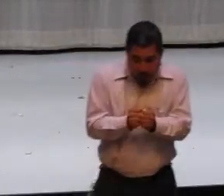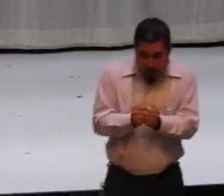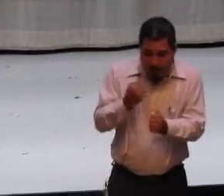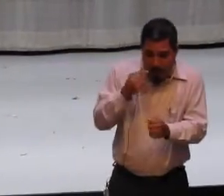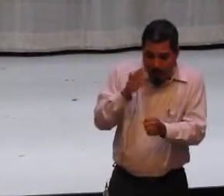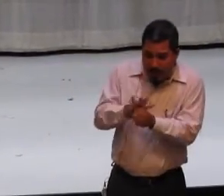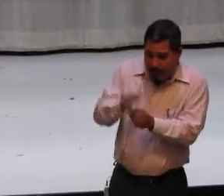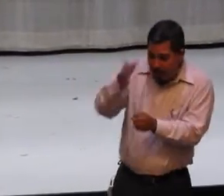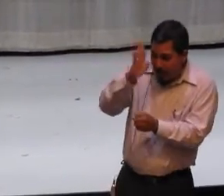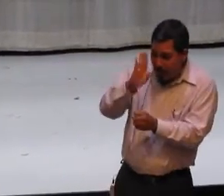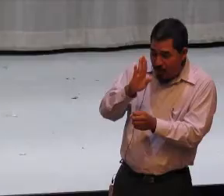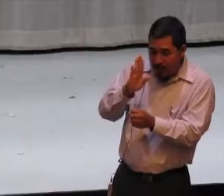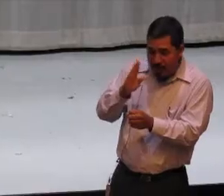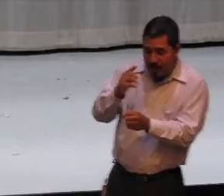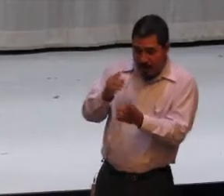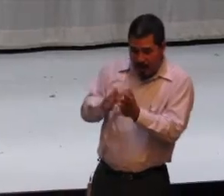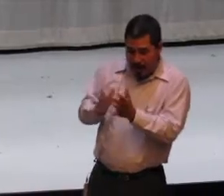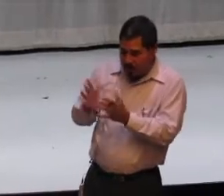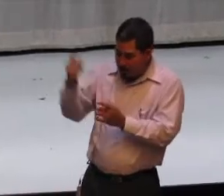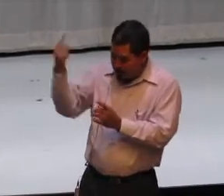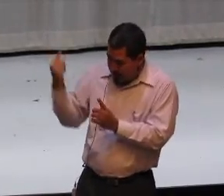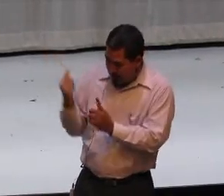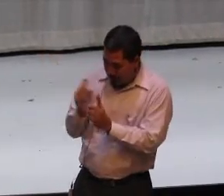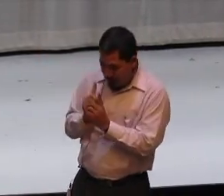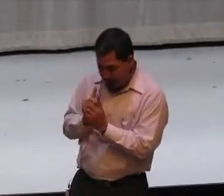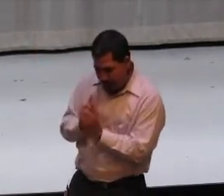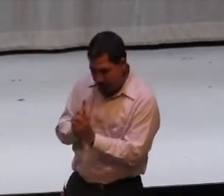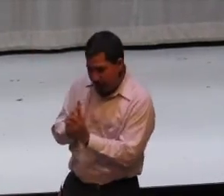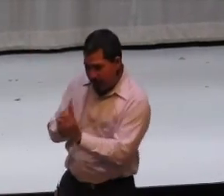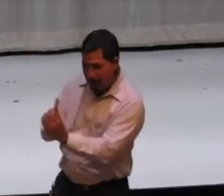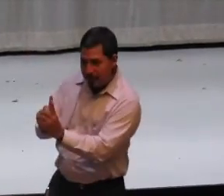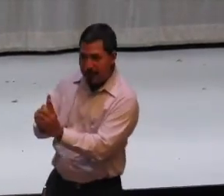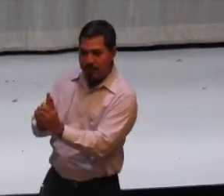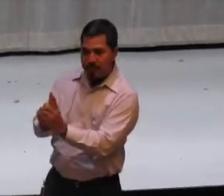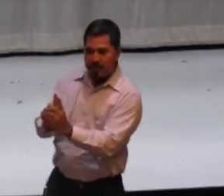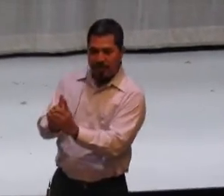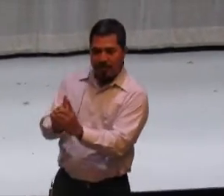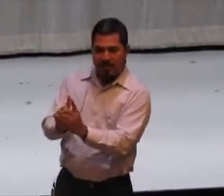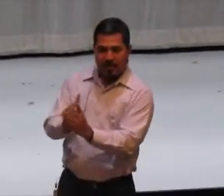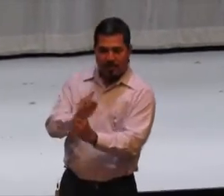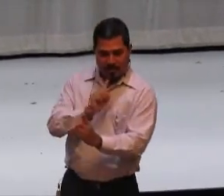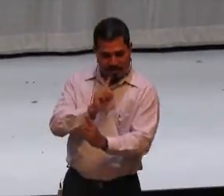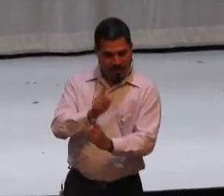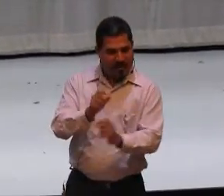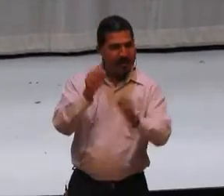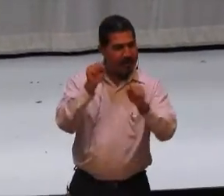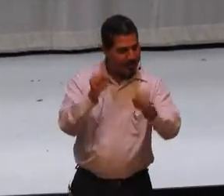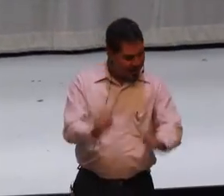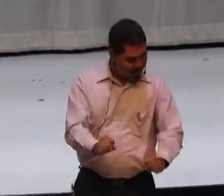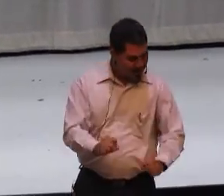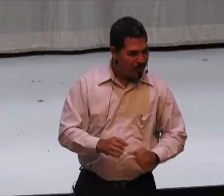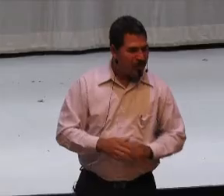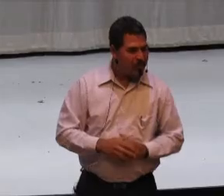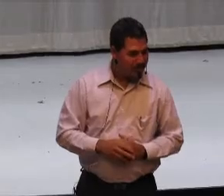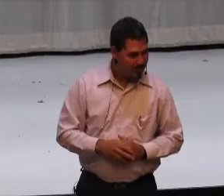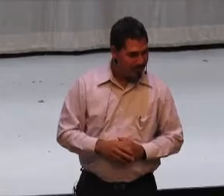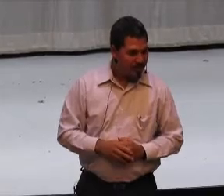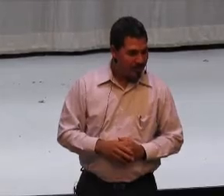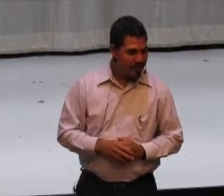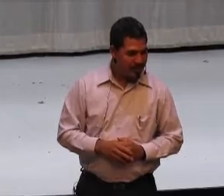con la promesa de Dios, de Jesús, estar acompañándonos en el camino, de verdad, sí podemos.